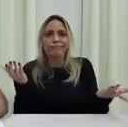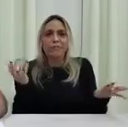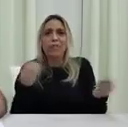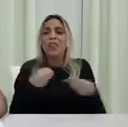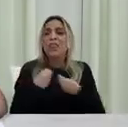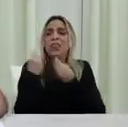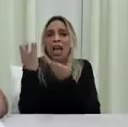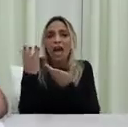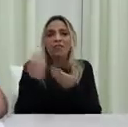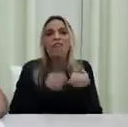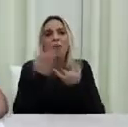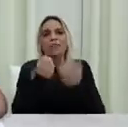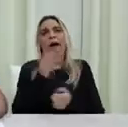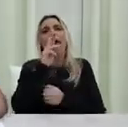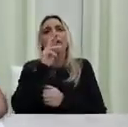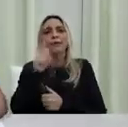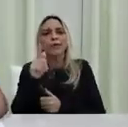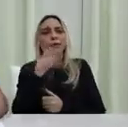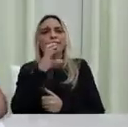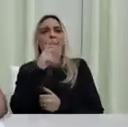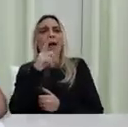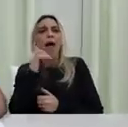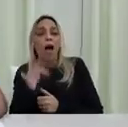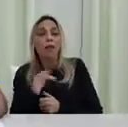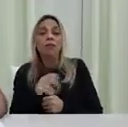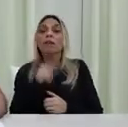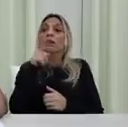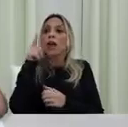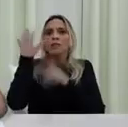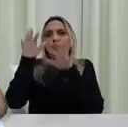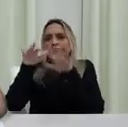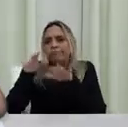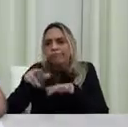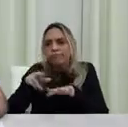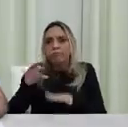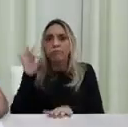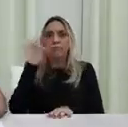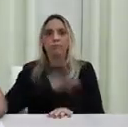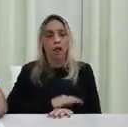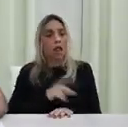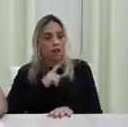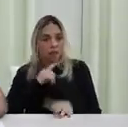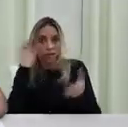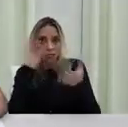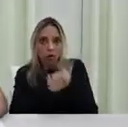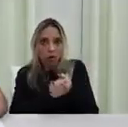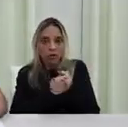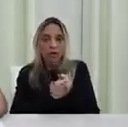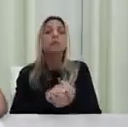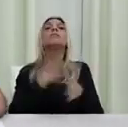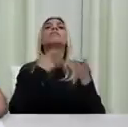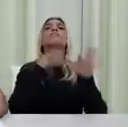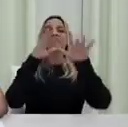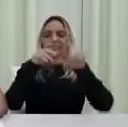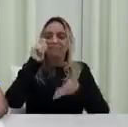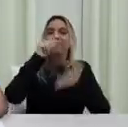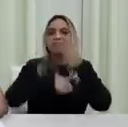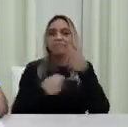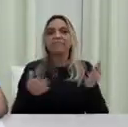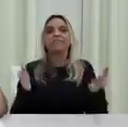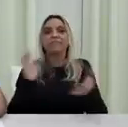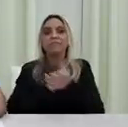Acabava dando seus dados e passava a ser beneficiário, então, do seguro-defesa. Daí perguntava, o senhor tem esposa? Tenho. Acaba a esposa